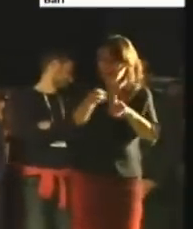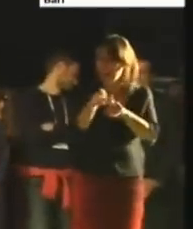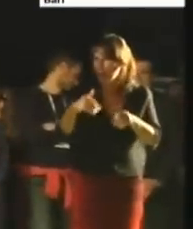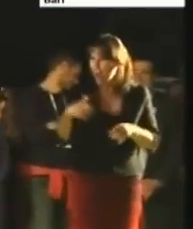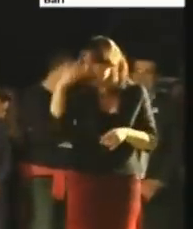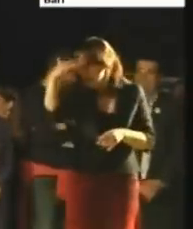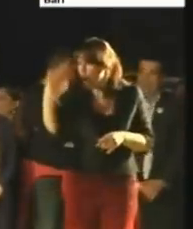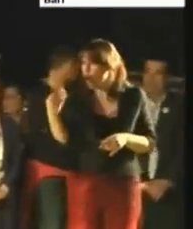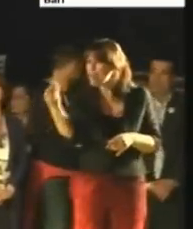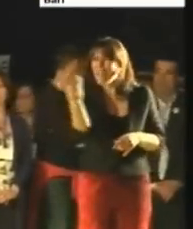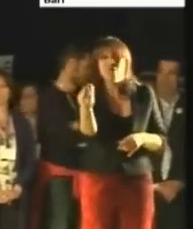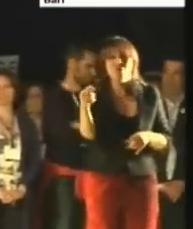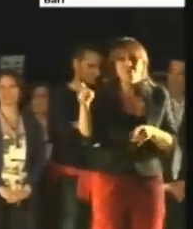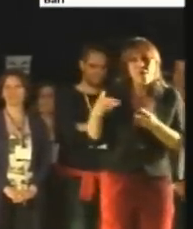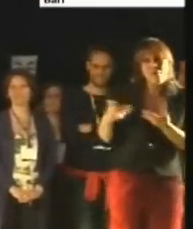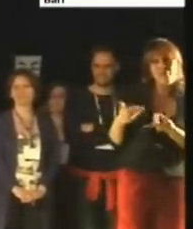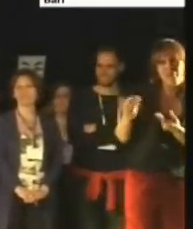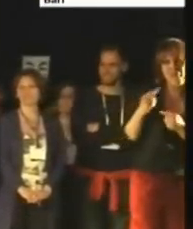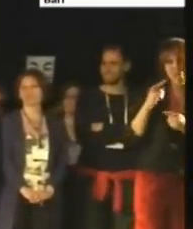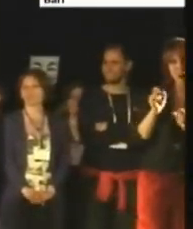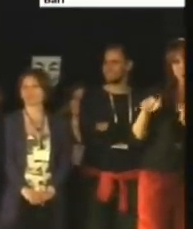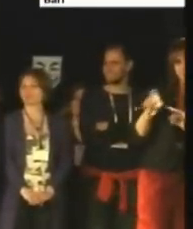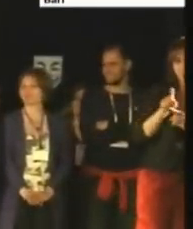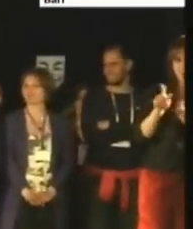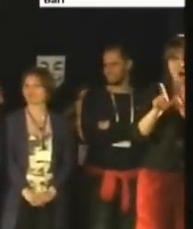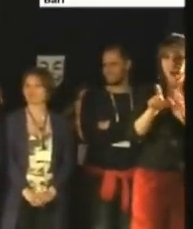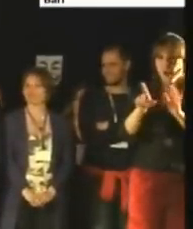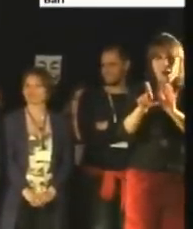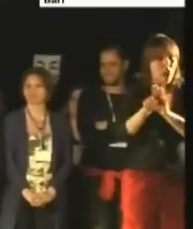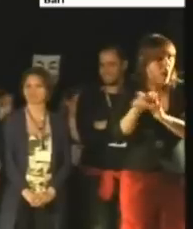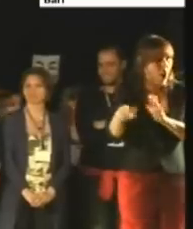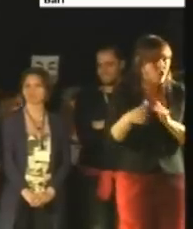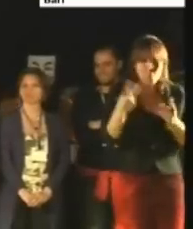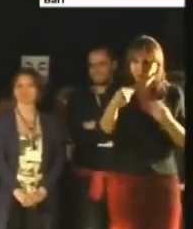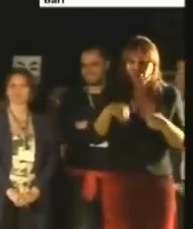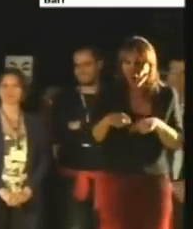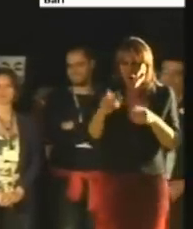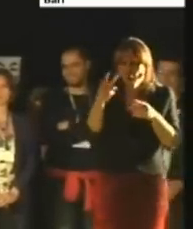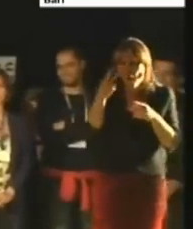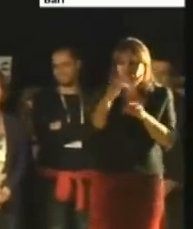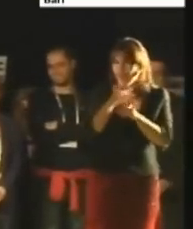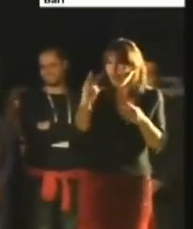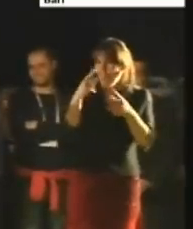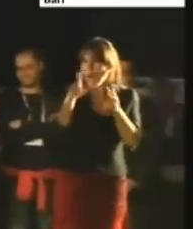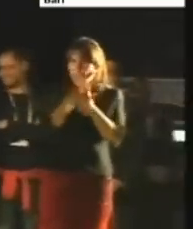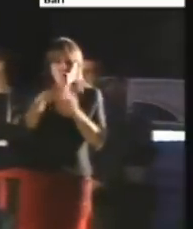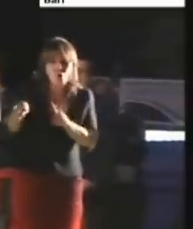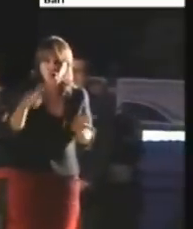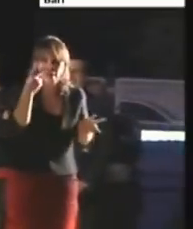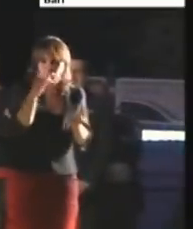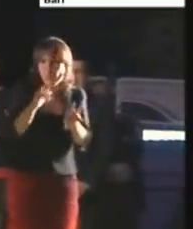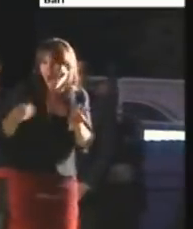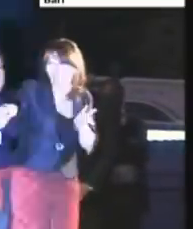cosa fa l'onesto? Ma l'onesto va a vedere le leggi, ma davvero, non l'ha mai fatto nessuno che va a controllare le